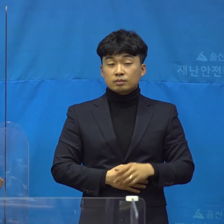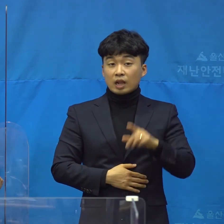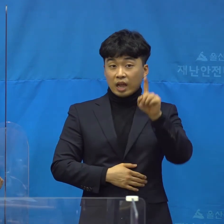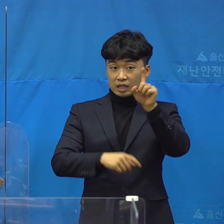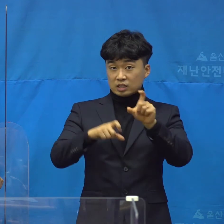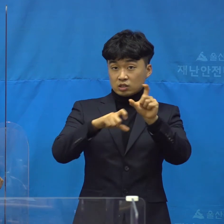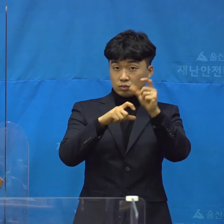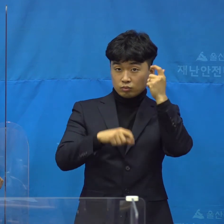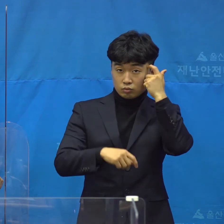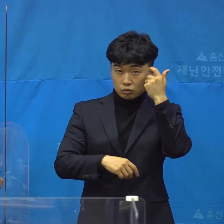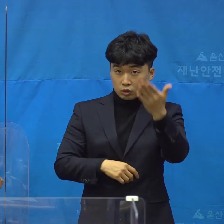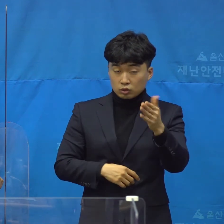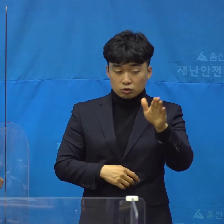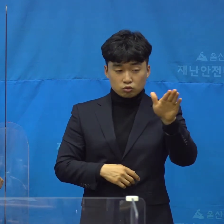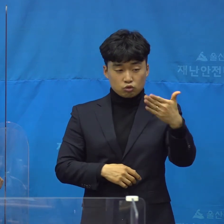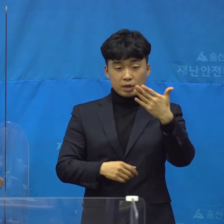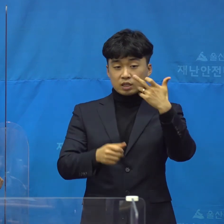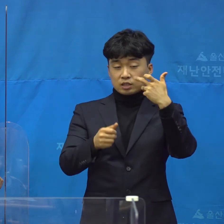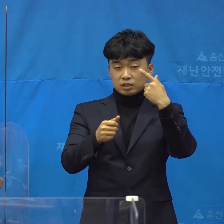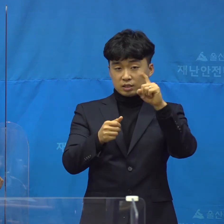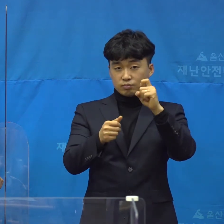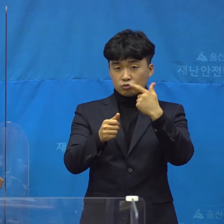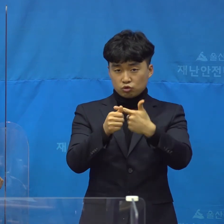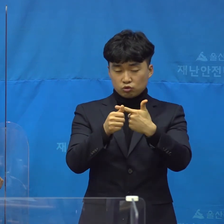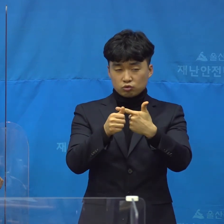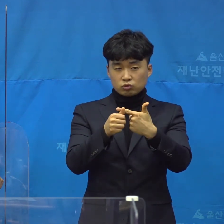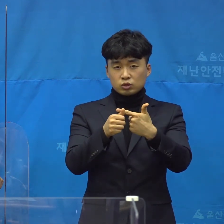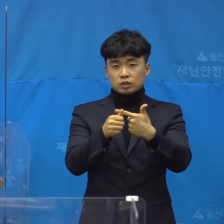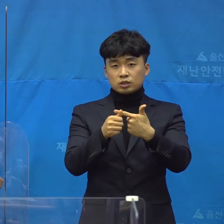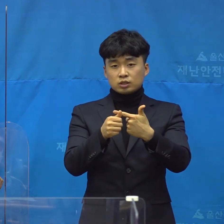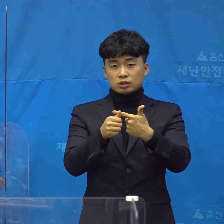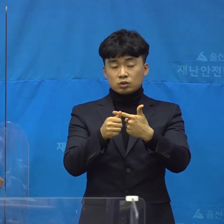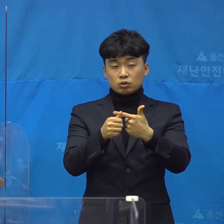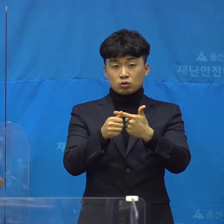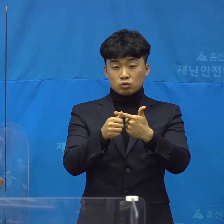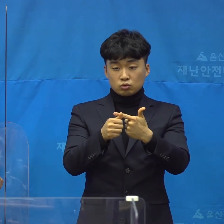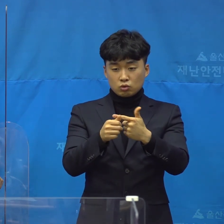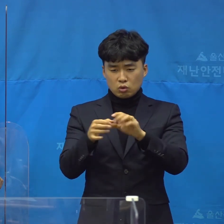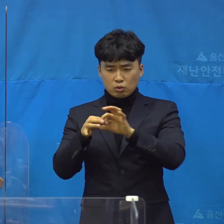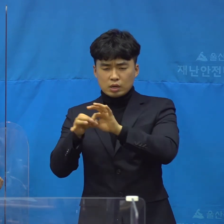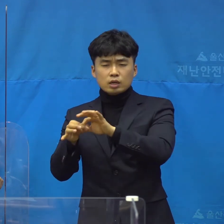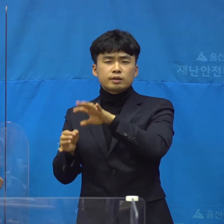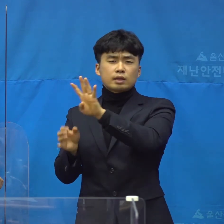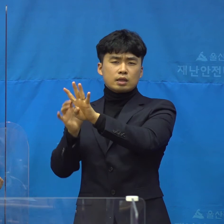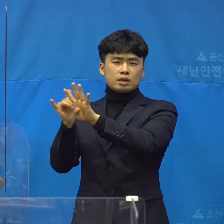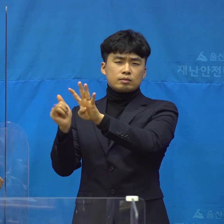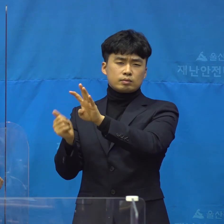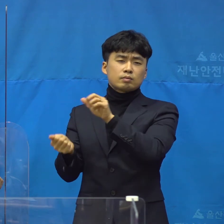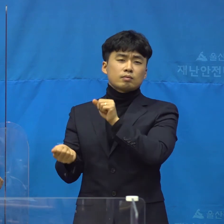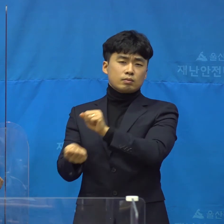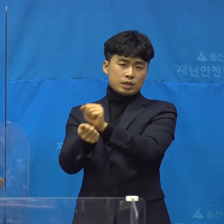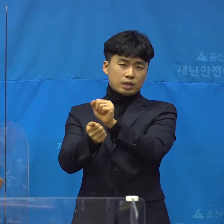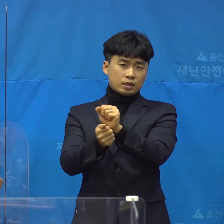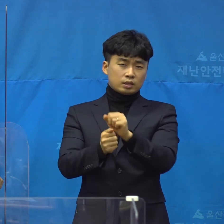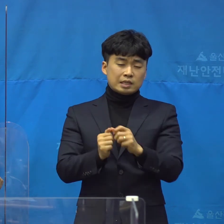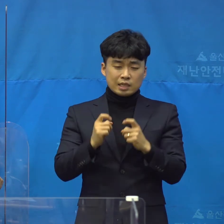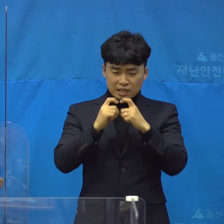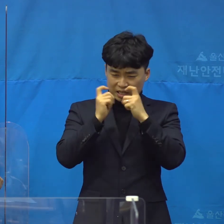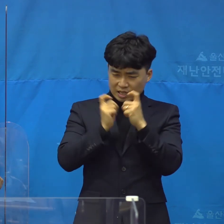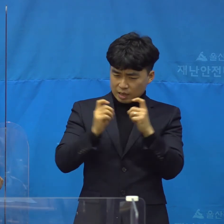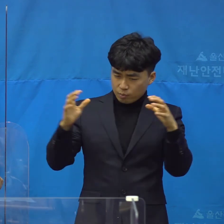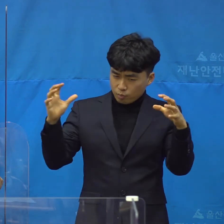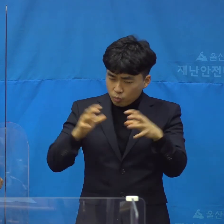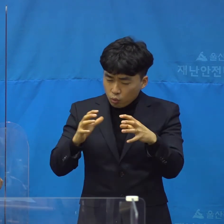한 가지 더 여쭤보면은 저희 이제 916번과 관련된 확진자가 오늘 4명 더 나왔는데 이분들이 뭐